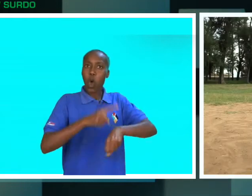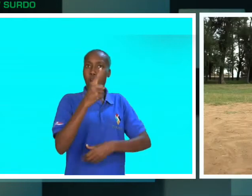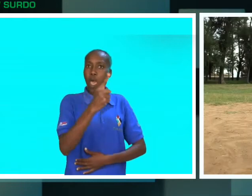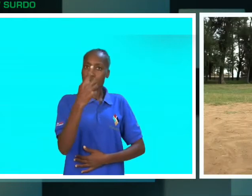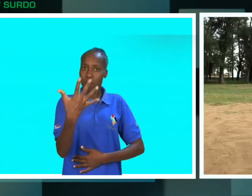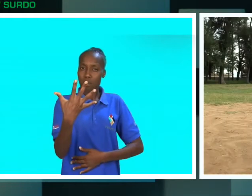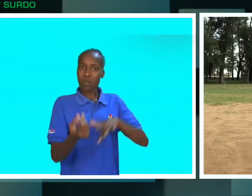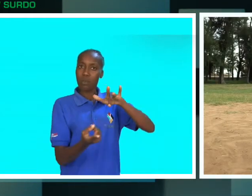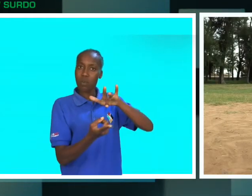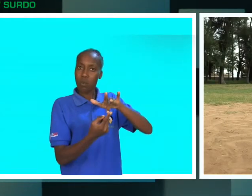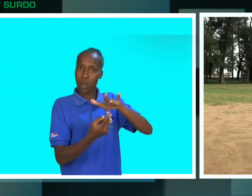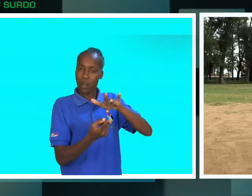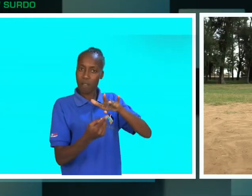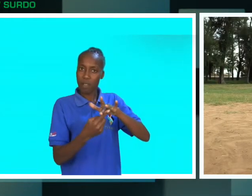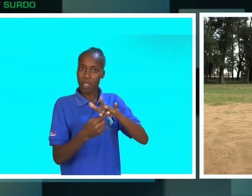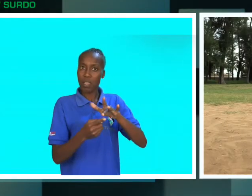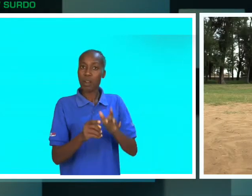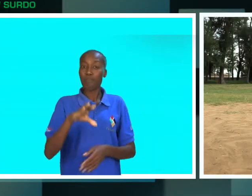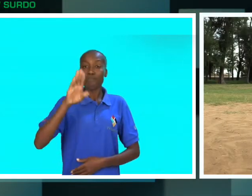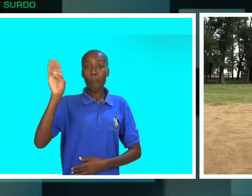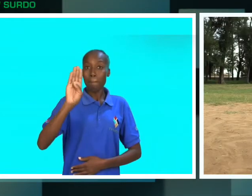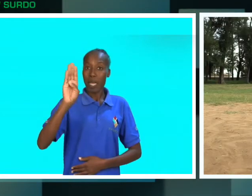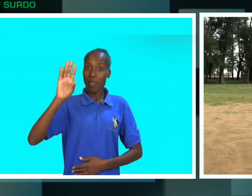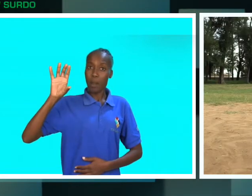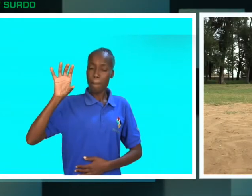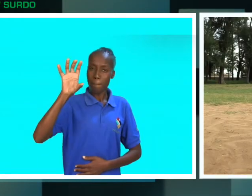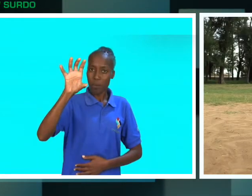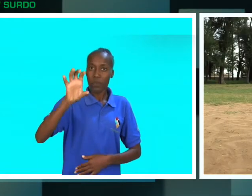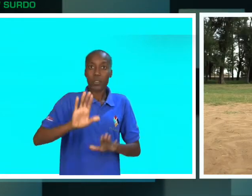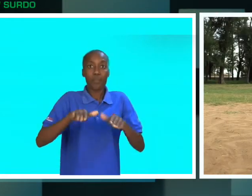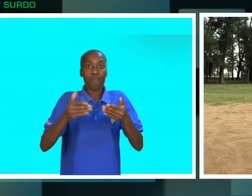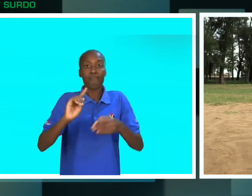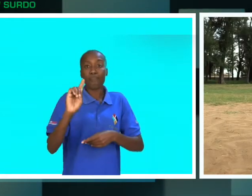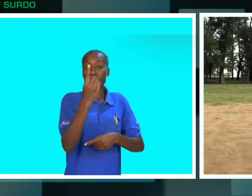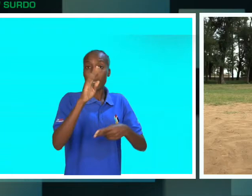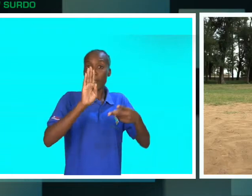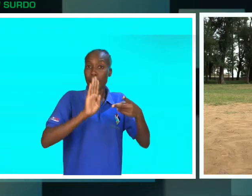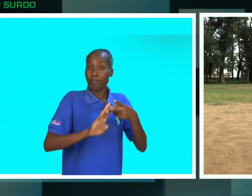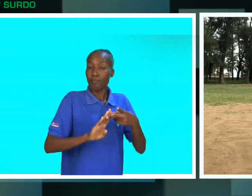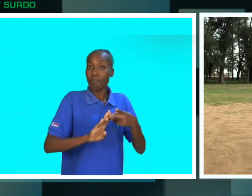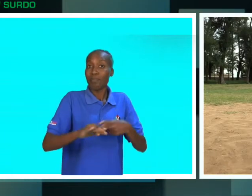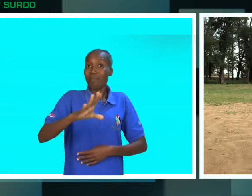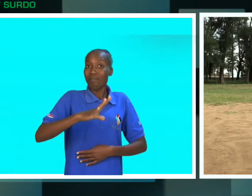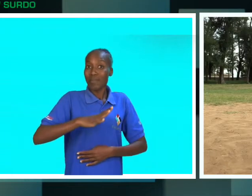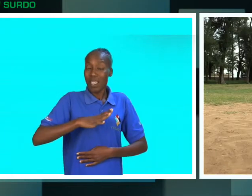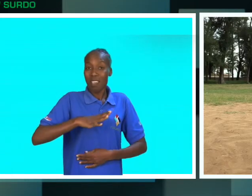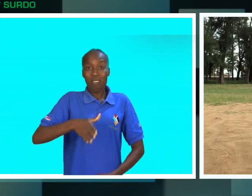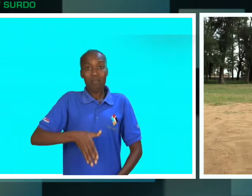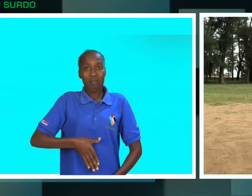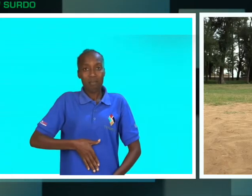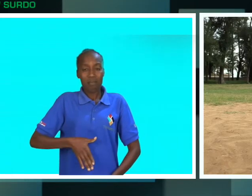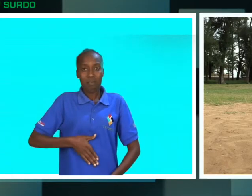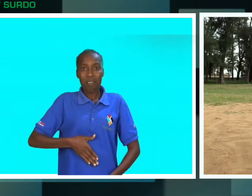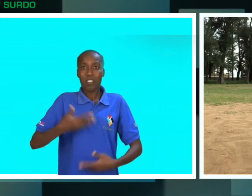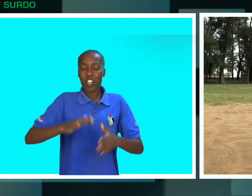marcado para as 15h desta quarta-feira no Caldeirão do Xiveve. Na primeira mão, os